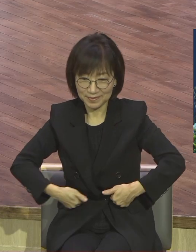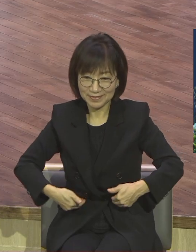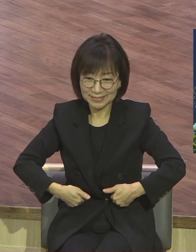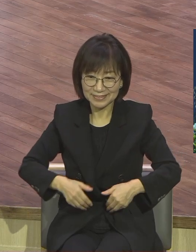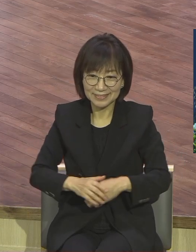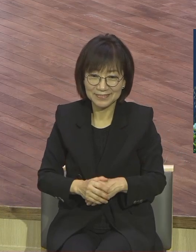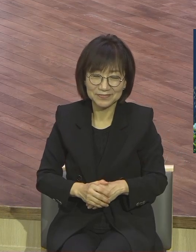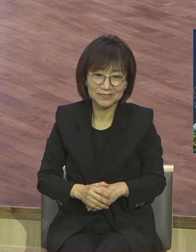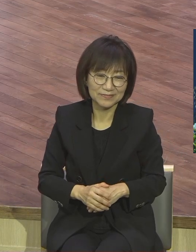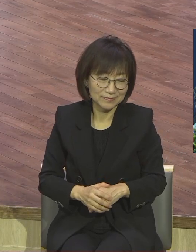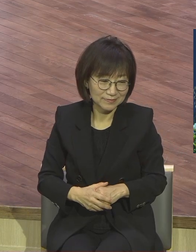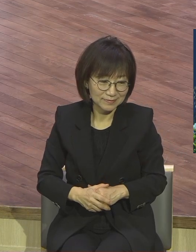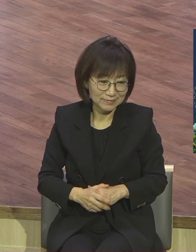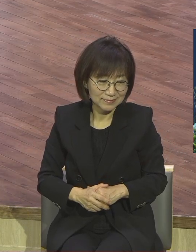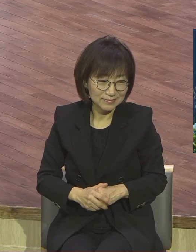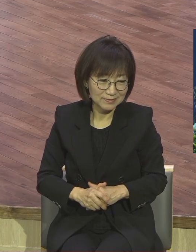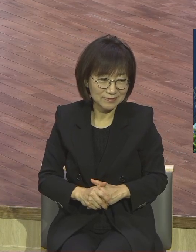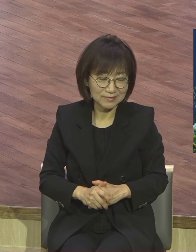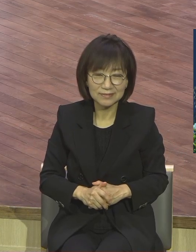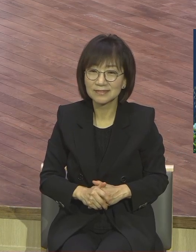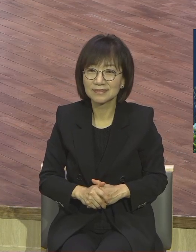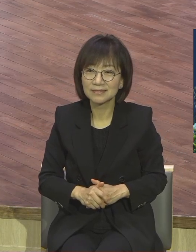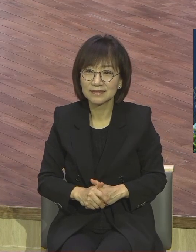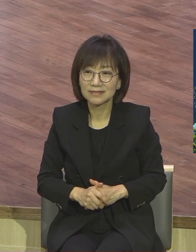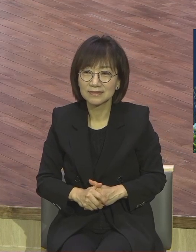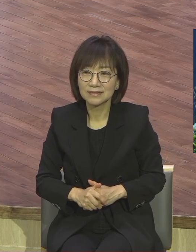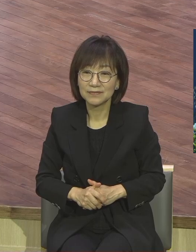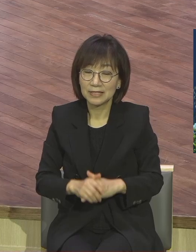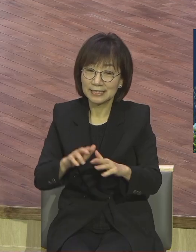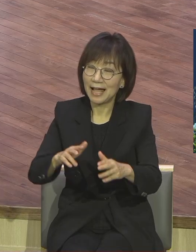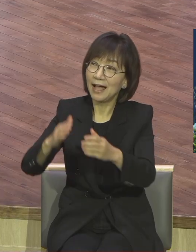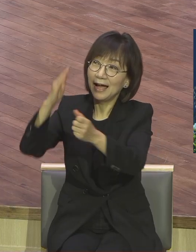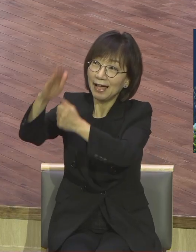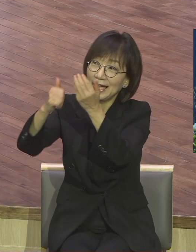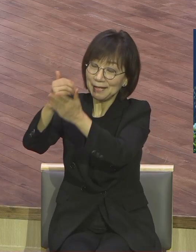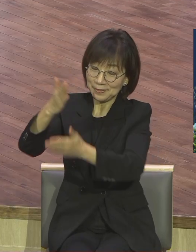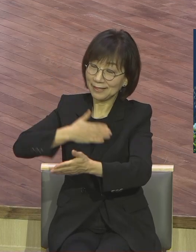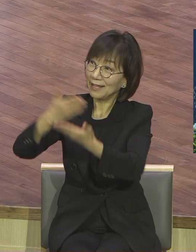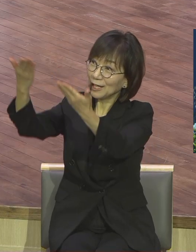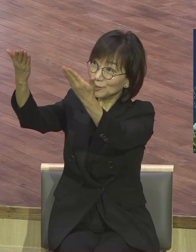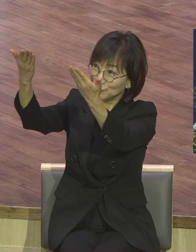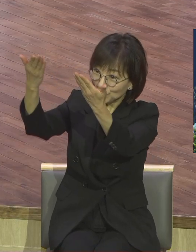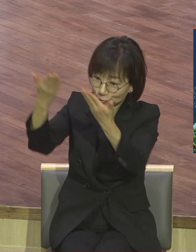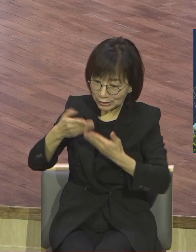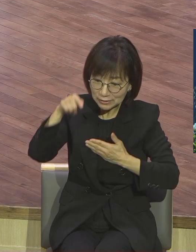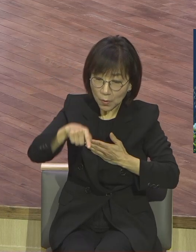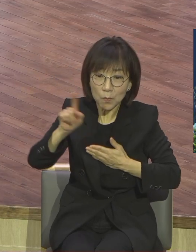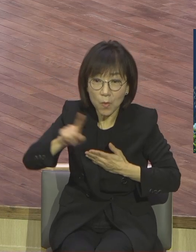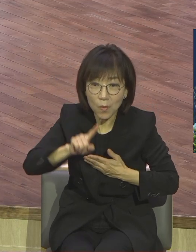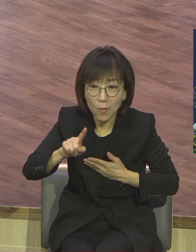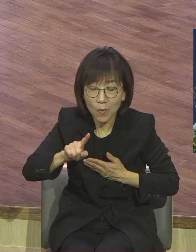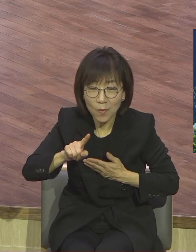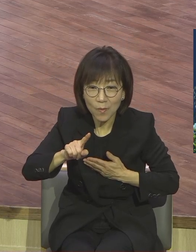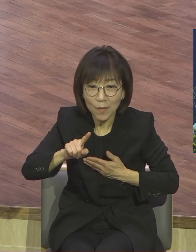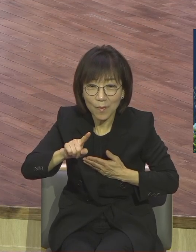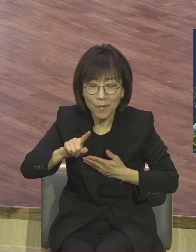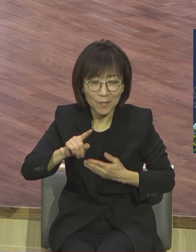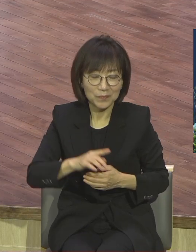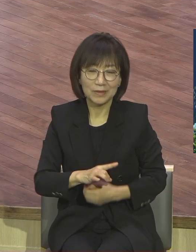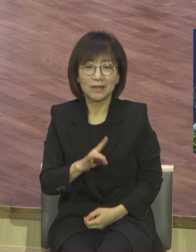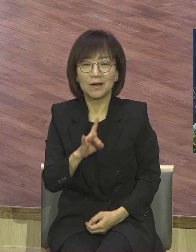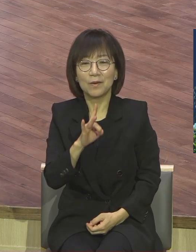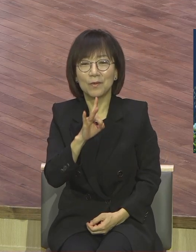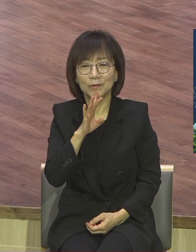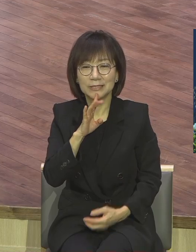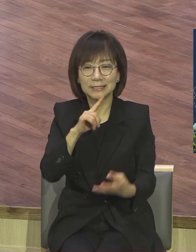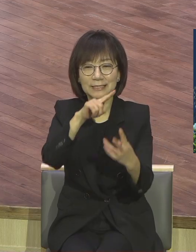이제는 하나님이 나에게 주시는 것을 봐야 돼요. 그것이 뭡니까?